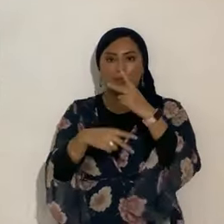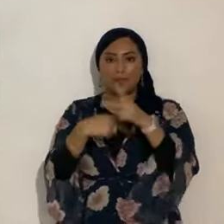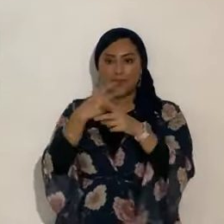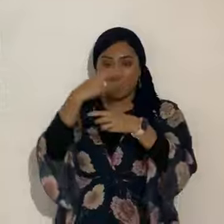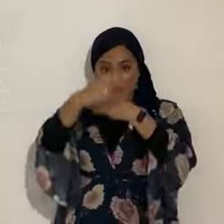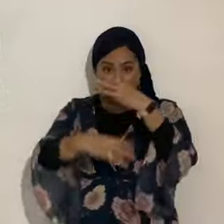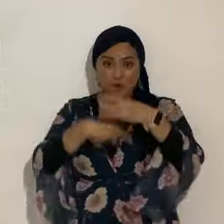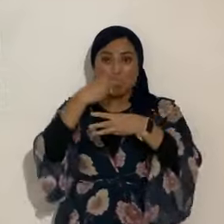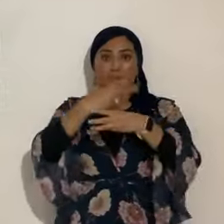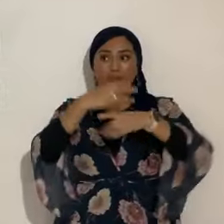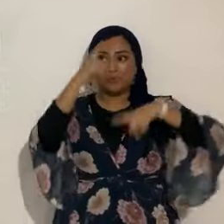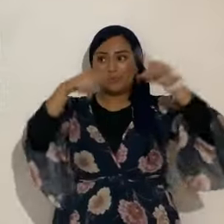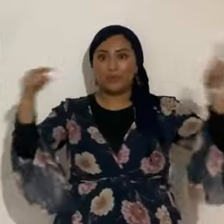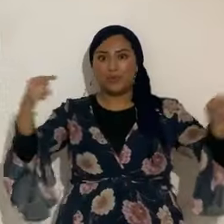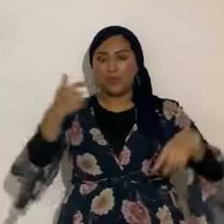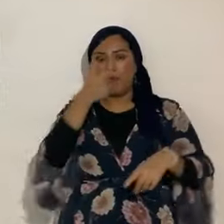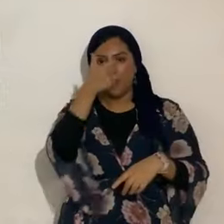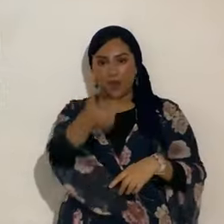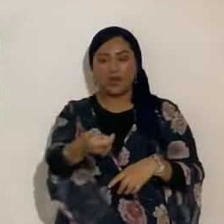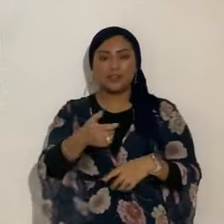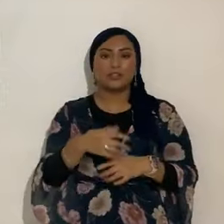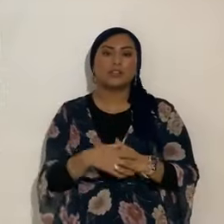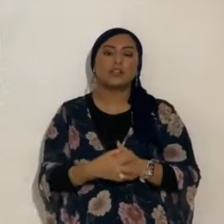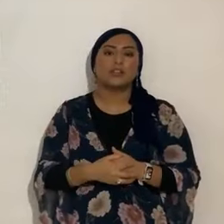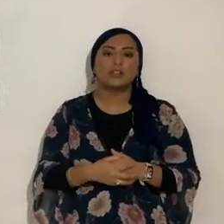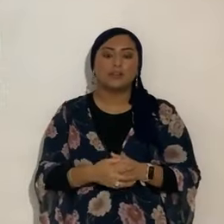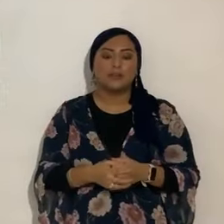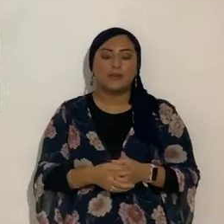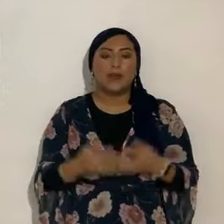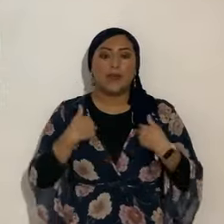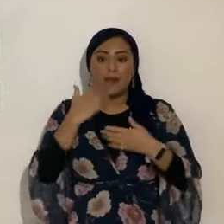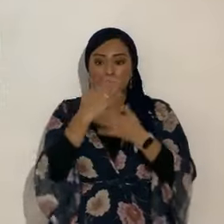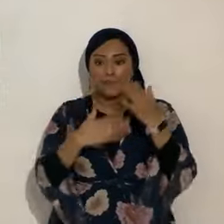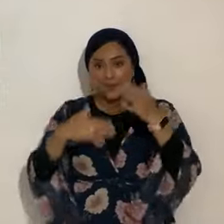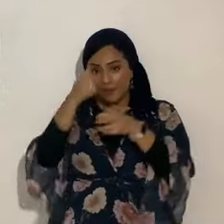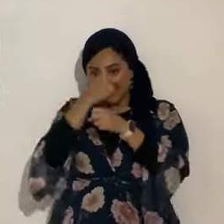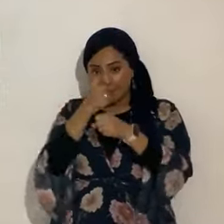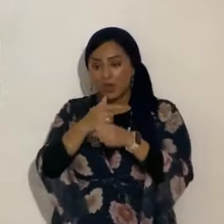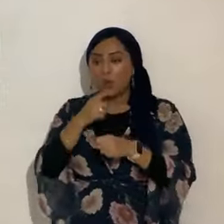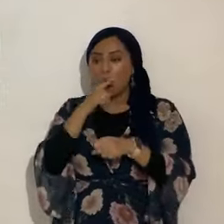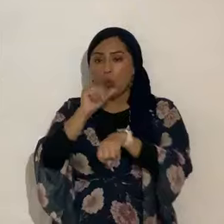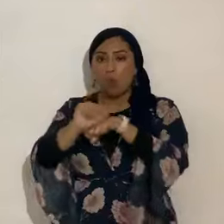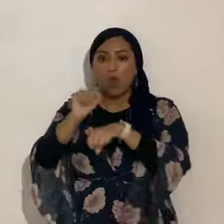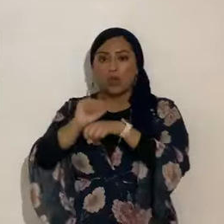aleluya, aleluya, shalom, hermanos de todo el mundo, entonces hay hermanos que trabajan en pisos muy